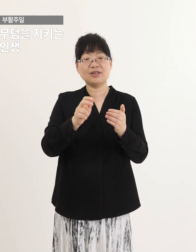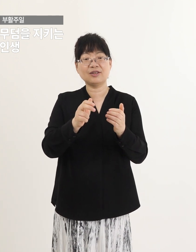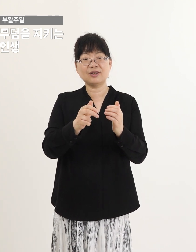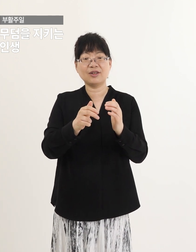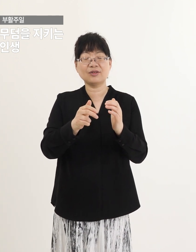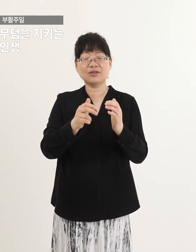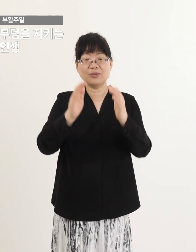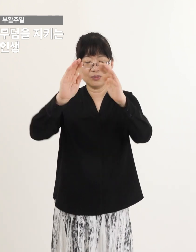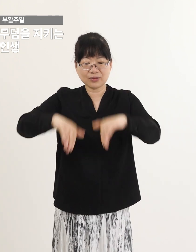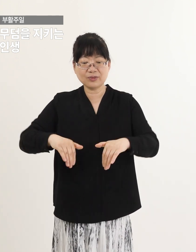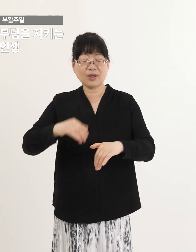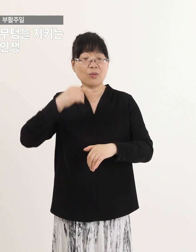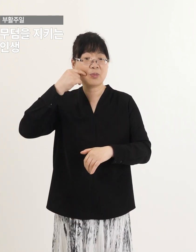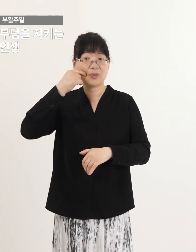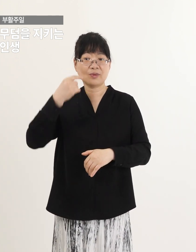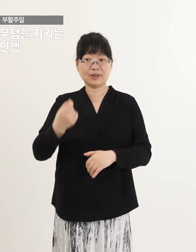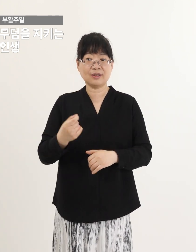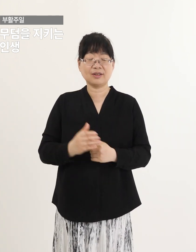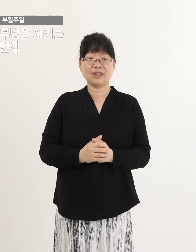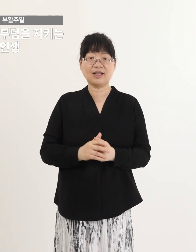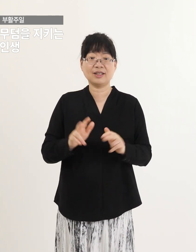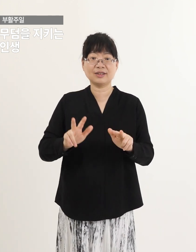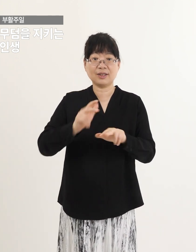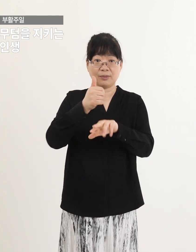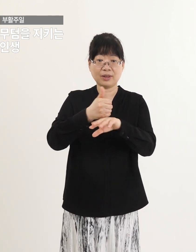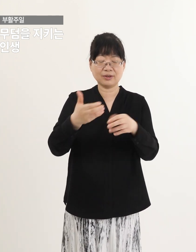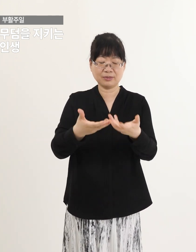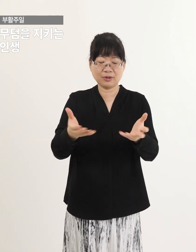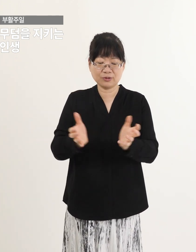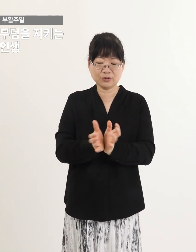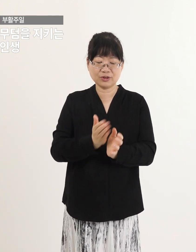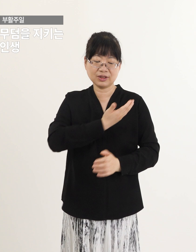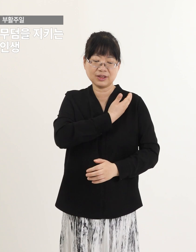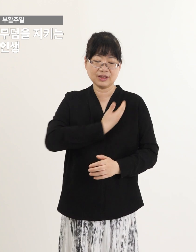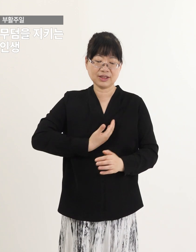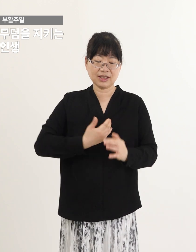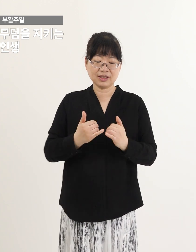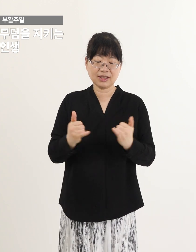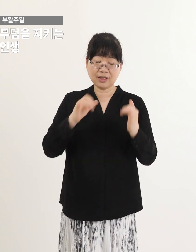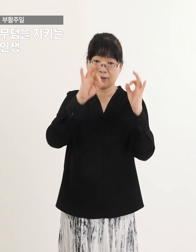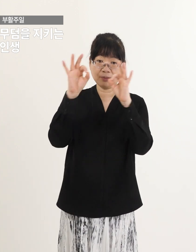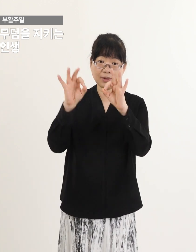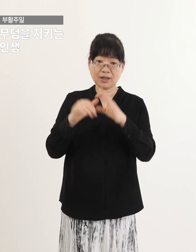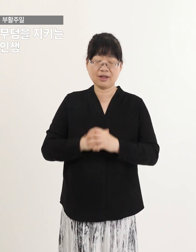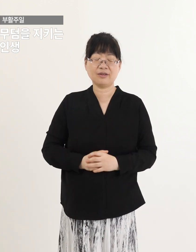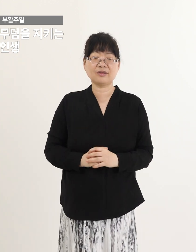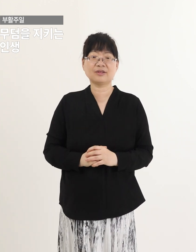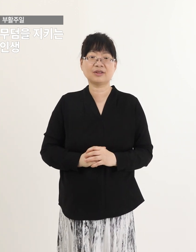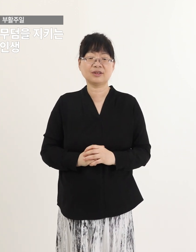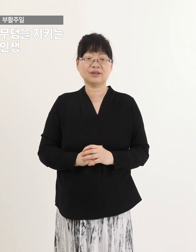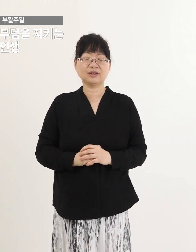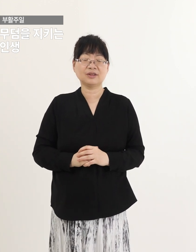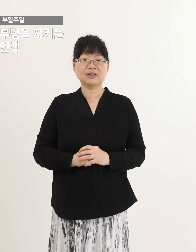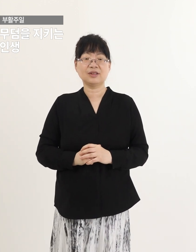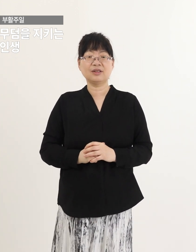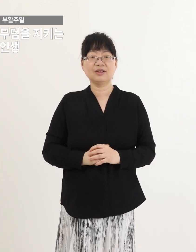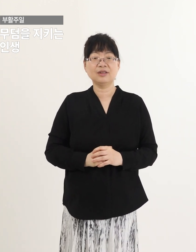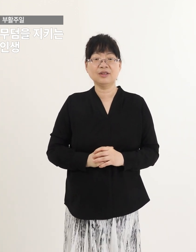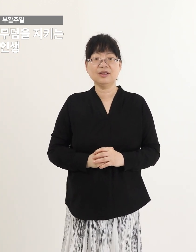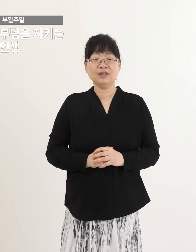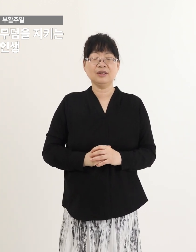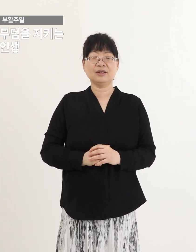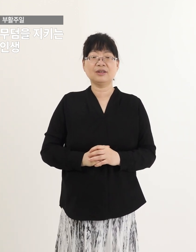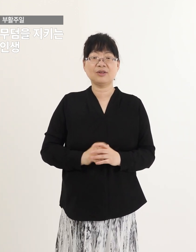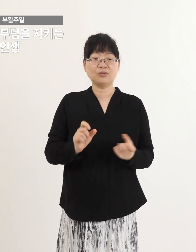자, 우리는 이제 마지막 그룹으로 제자를 보게 됩니다. 이 엄중하고도